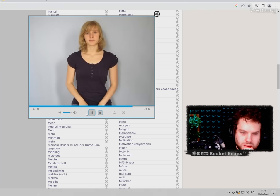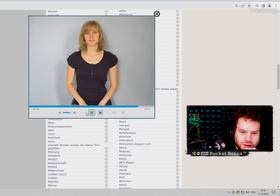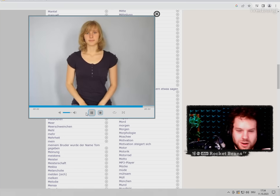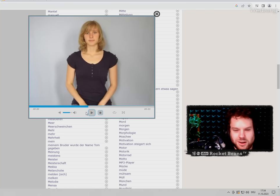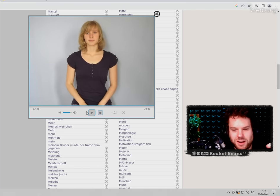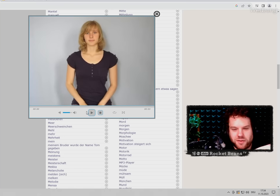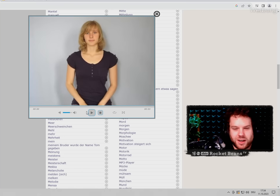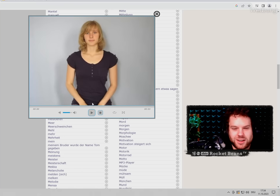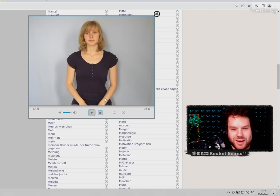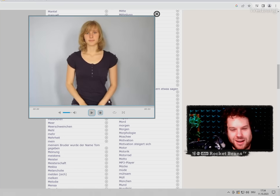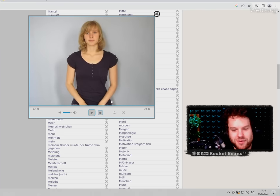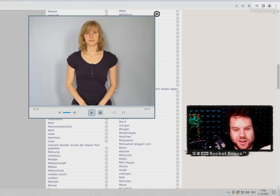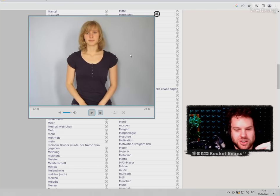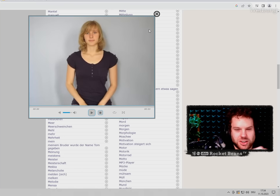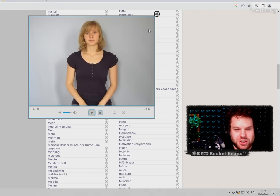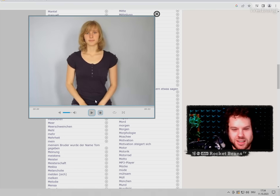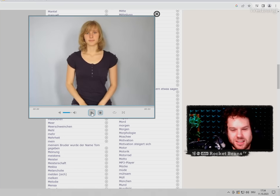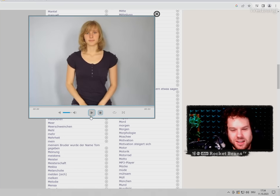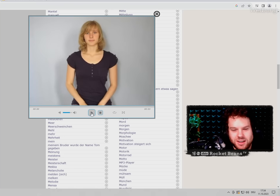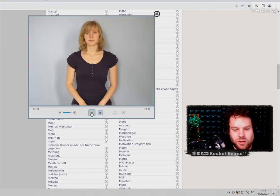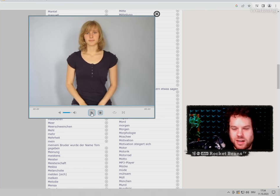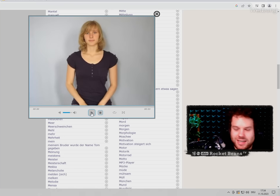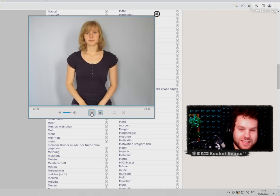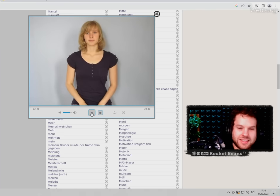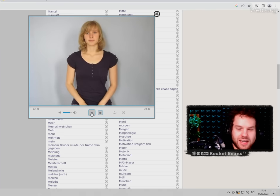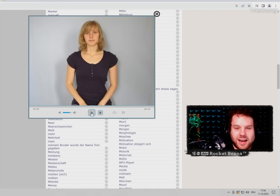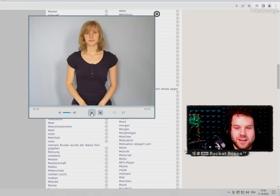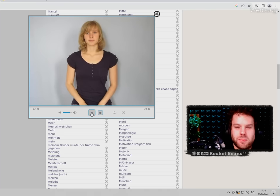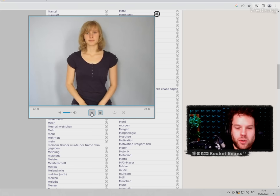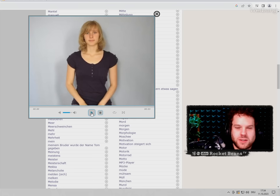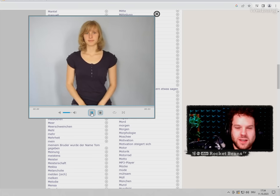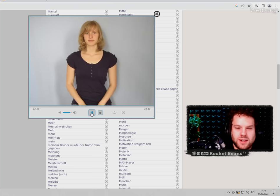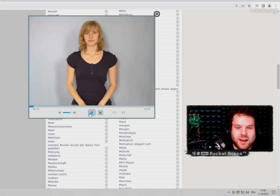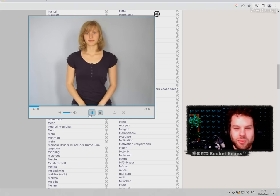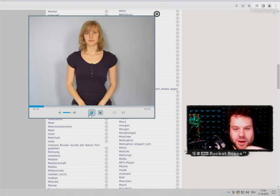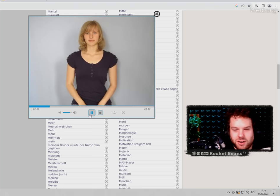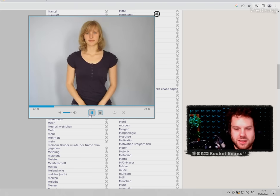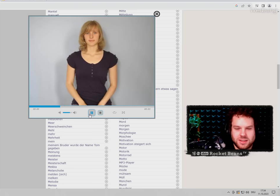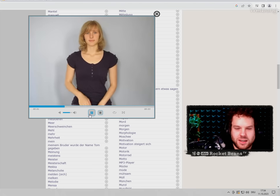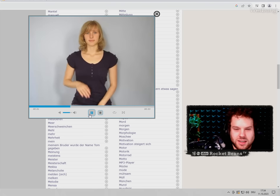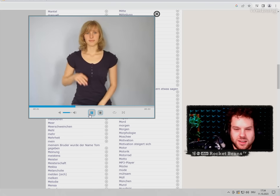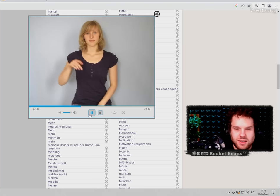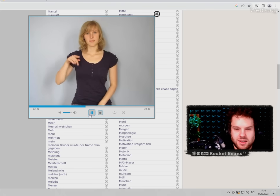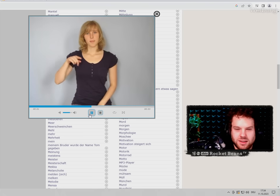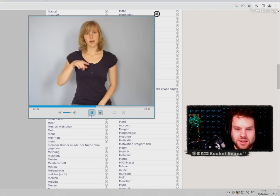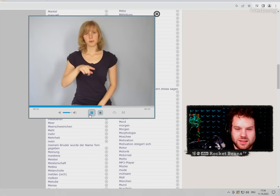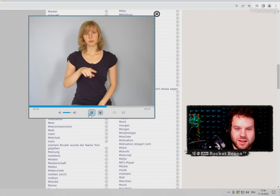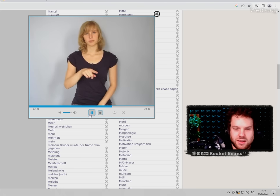Oh, einfach der Strich. Oder da sitzt halt gerade eine Maus hinter der Kamera und sie sagt, hier. Das da.